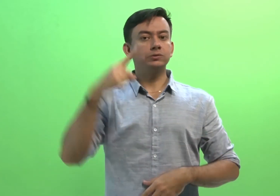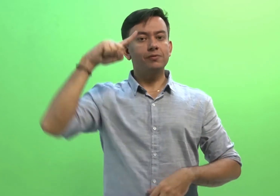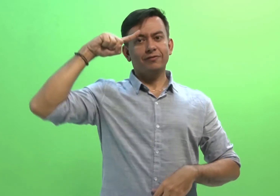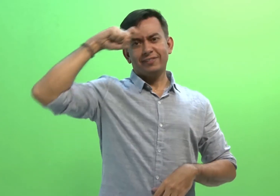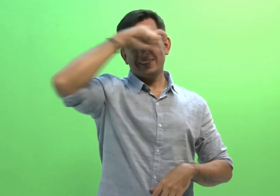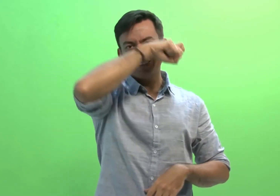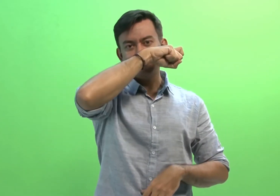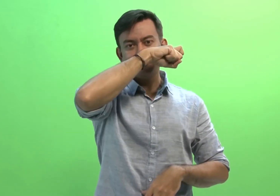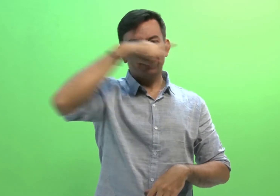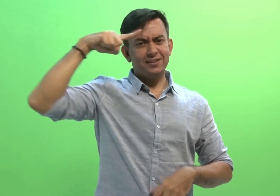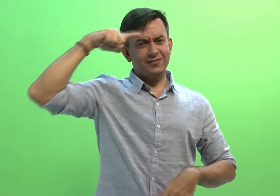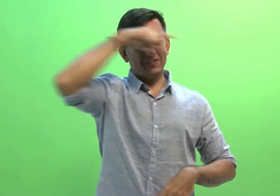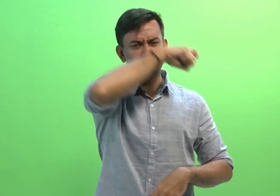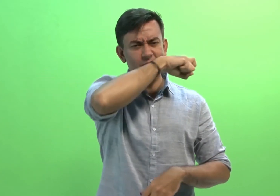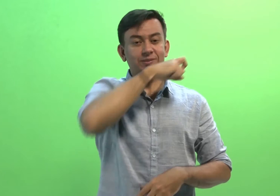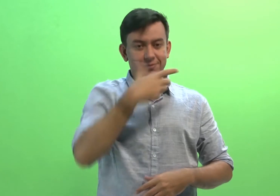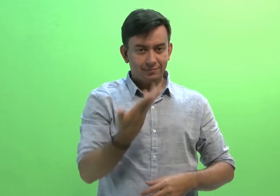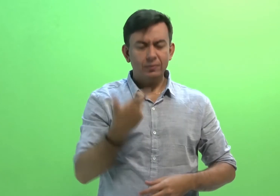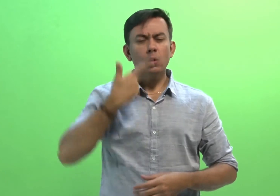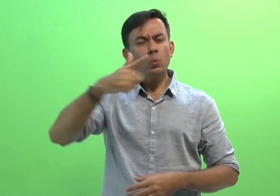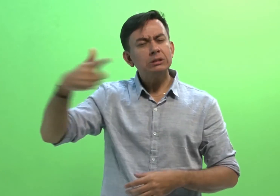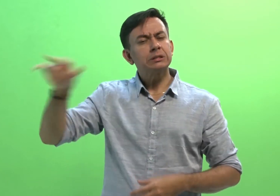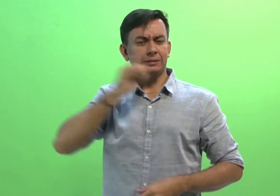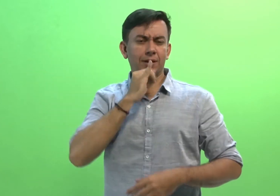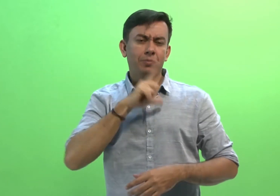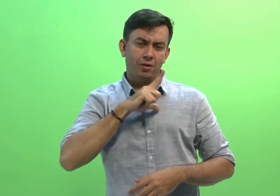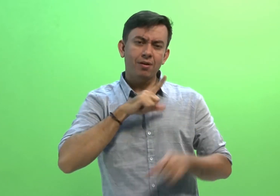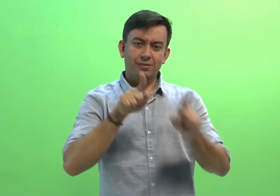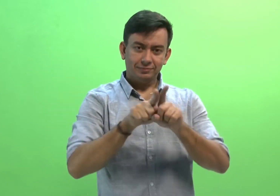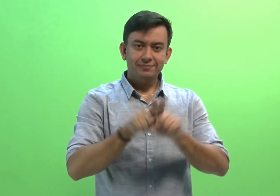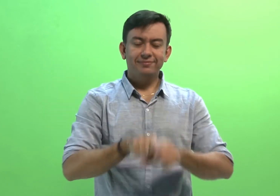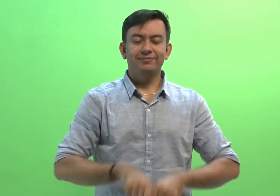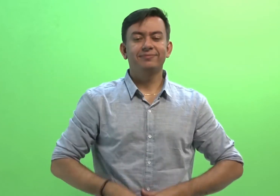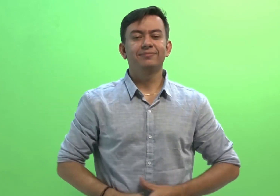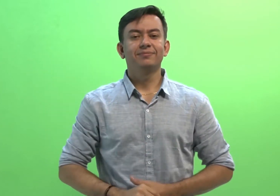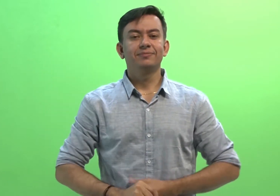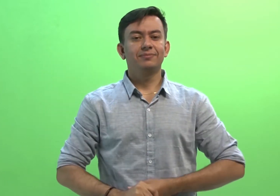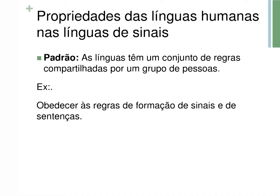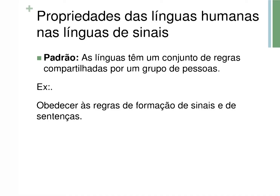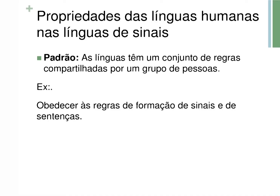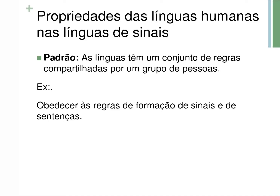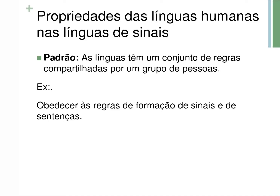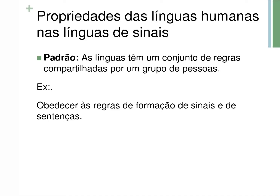Então, assim, configura esse sinal para difícil. Existem outros exemplos também.